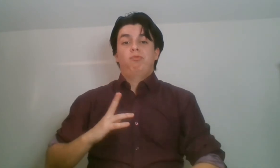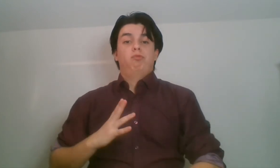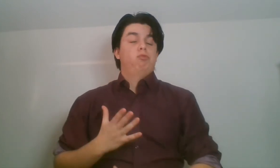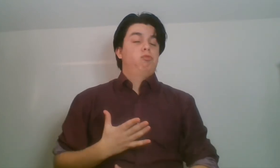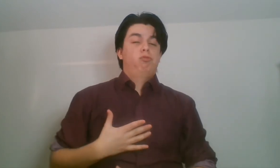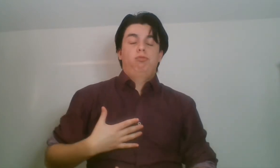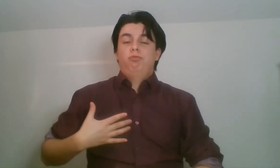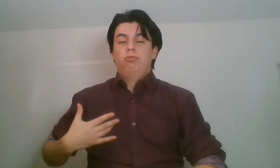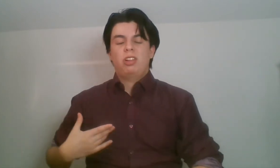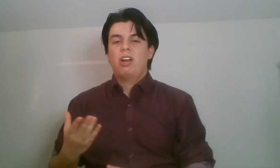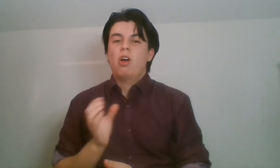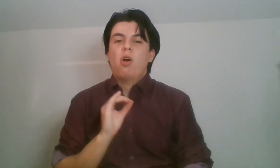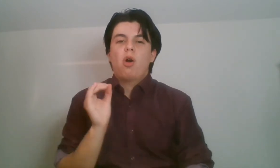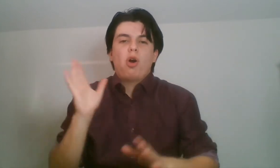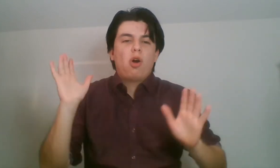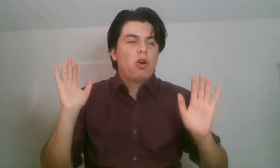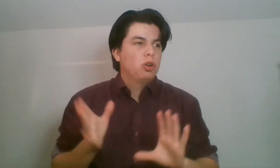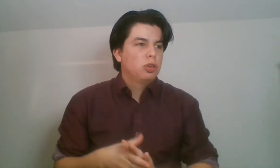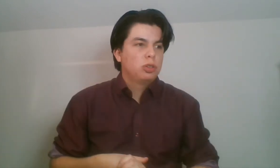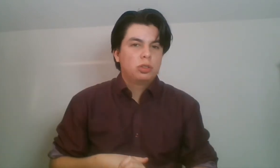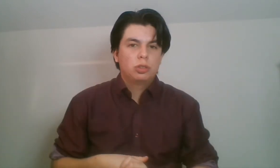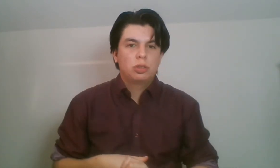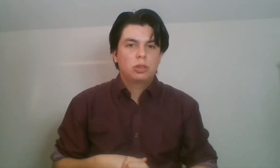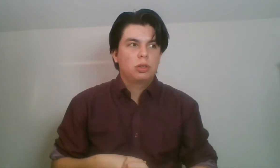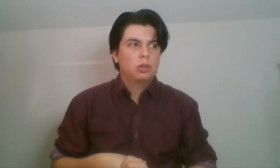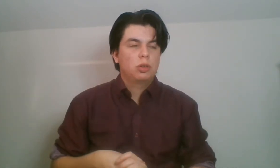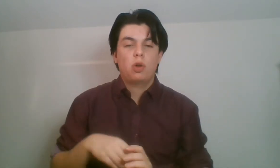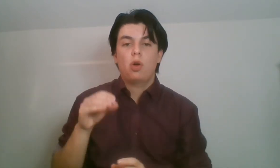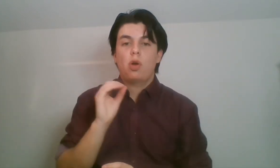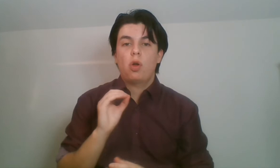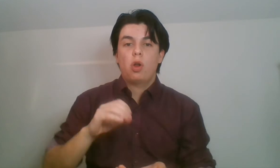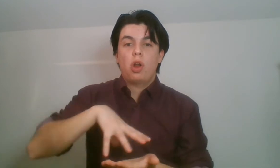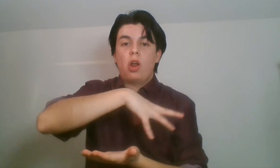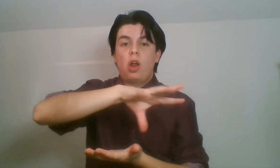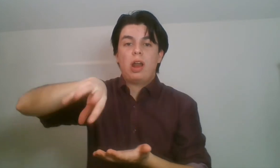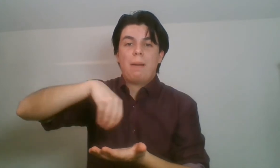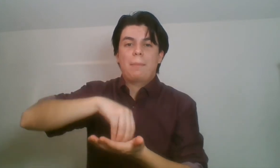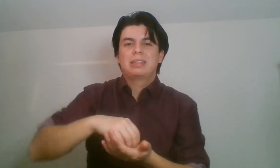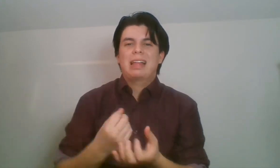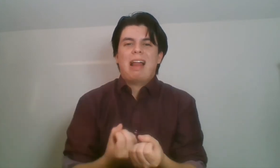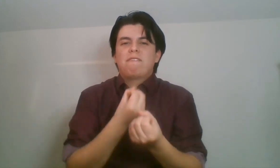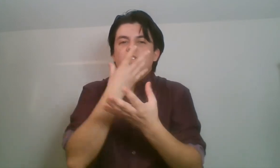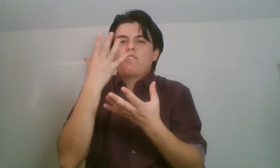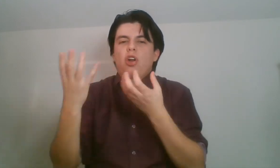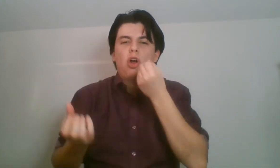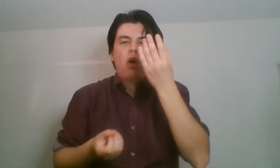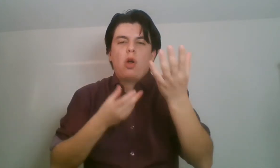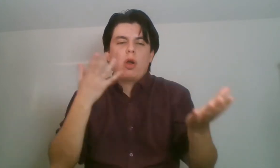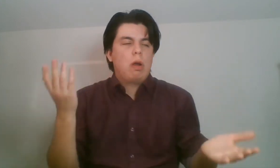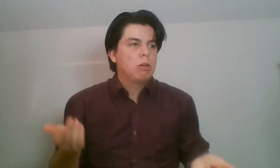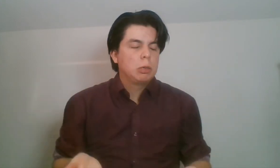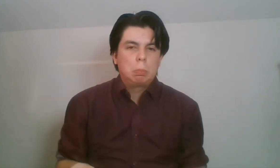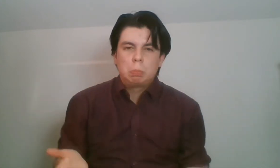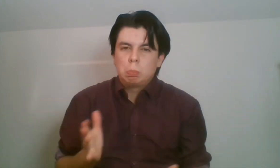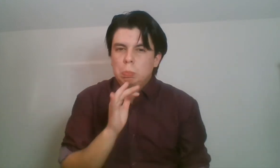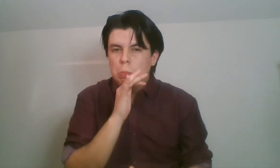Podría haberse llamado de cualquier otra manera más sofisticada, ¿no? Podría haberse